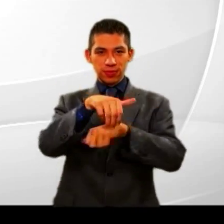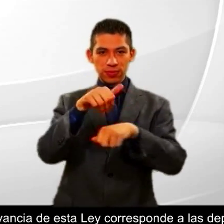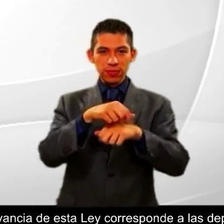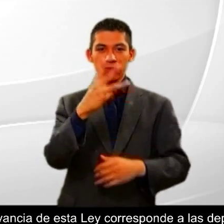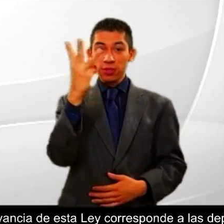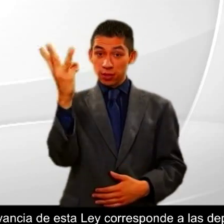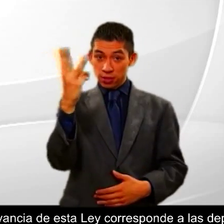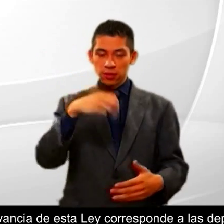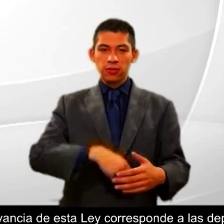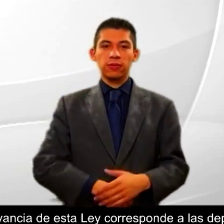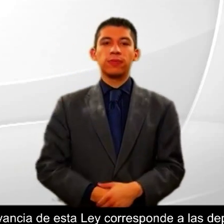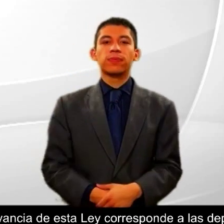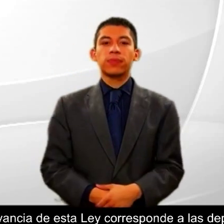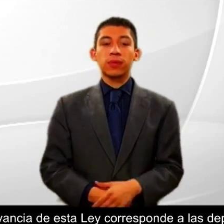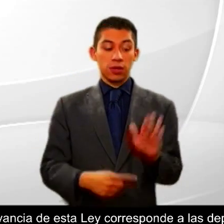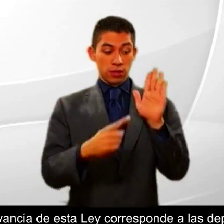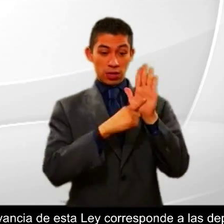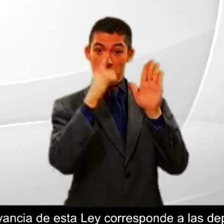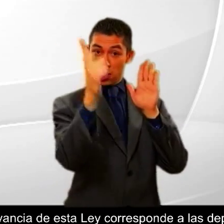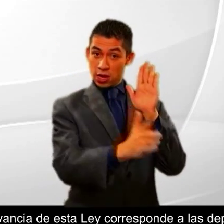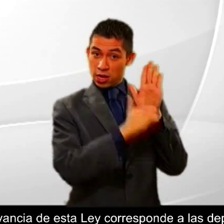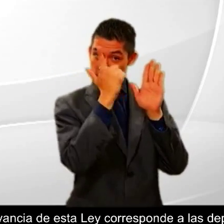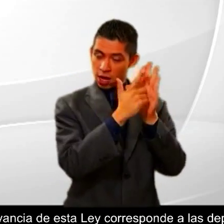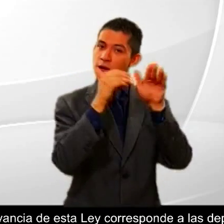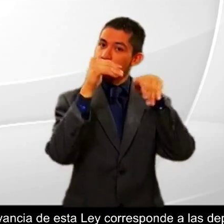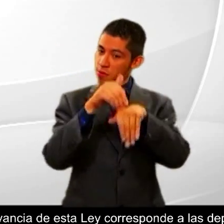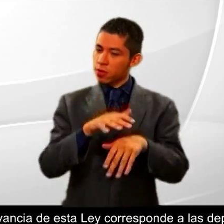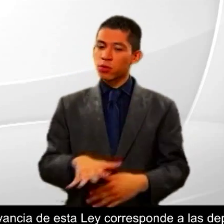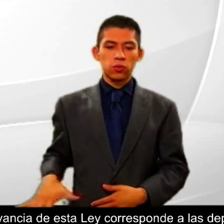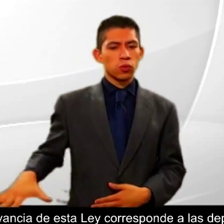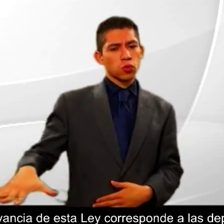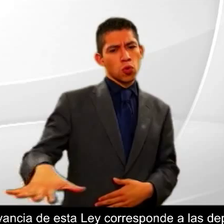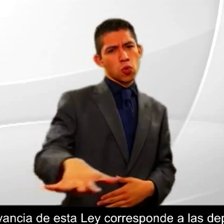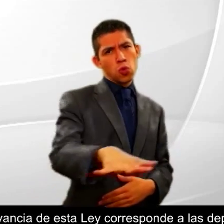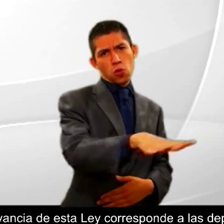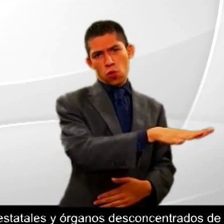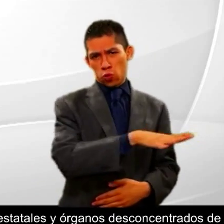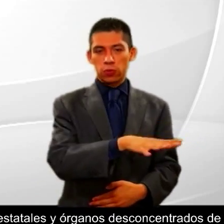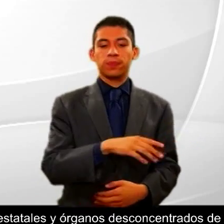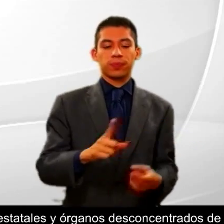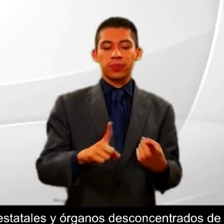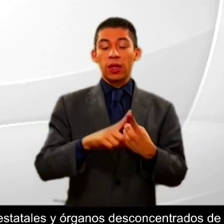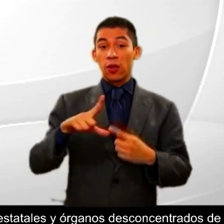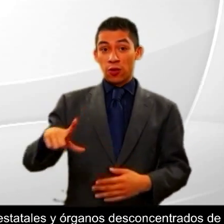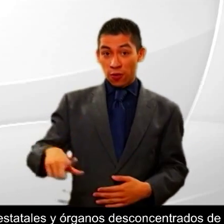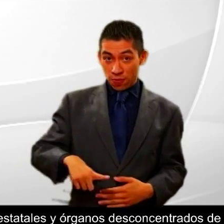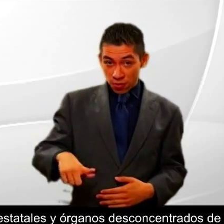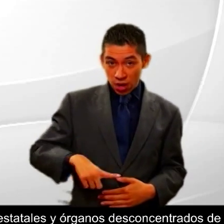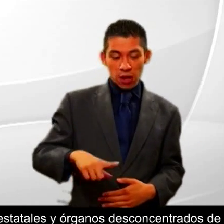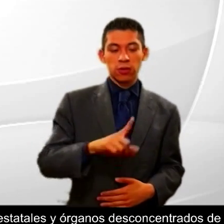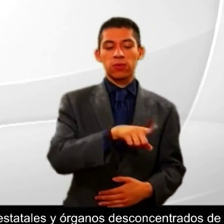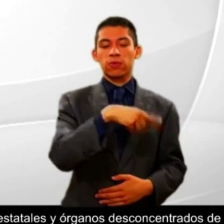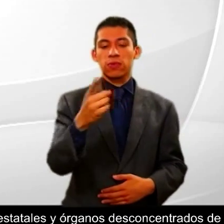Artículo 3 La observancia de esta ley corresponde a las dependencias, entidades paraestatales y órganos